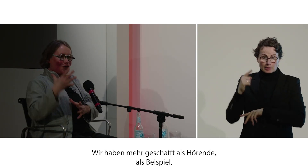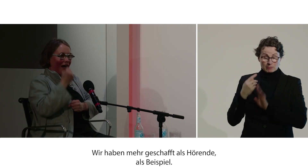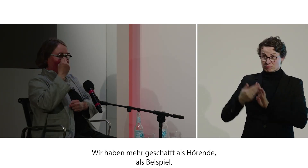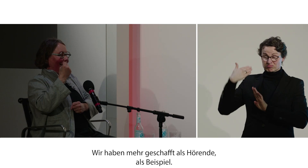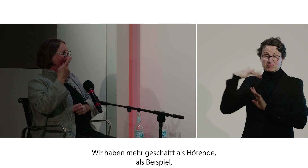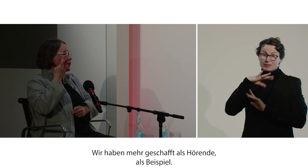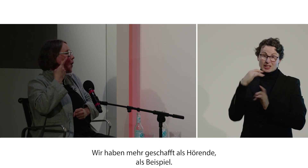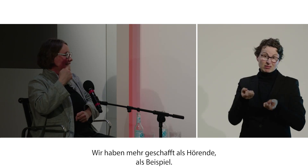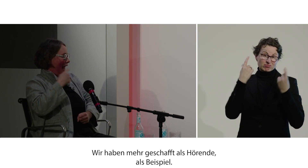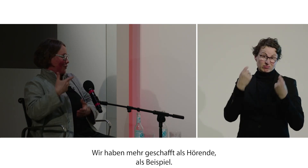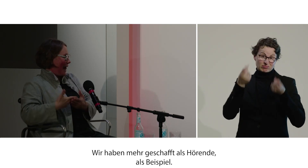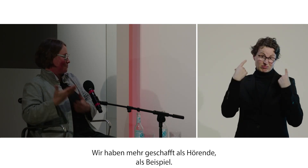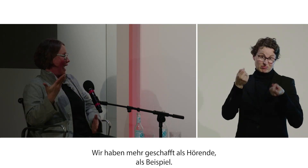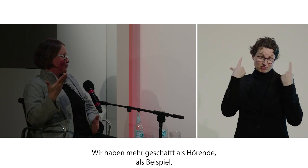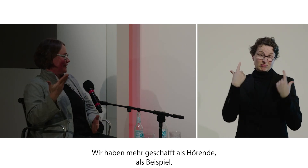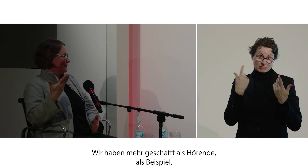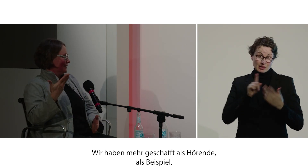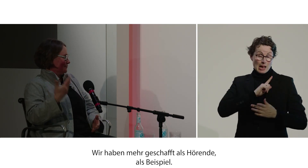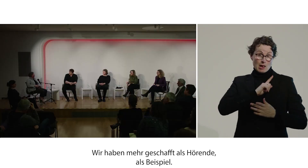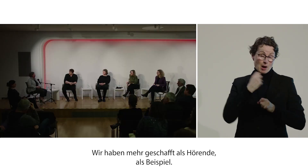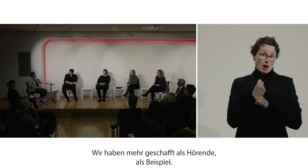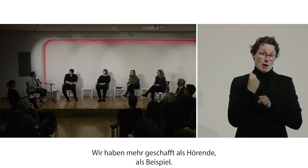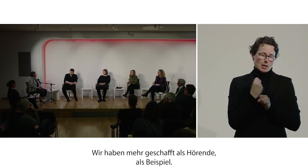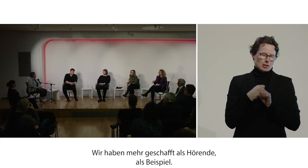wir haben mehr geschafft als Hörende, sage ich mal, als Beispiel.